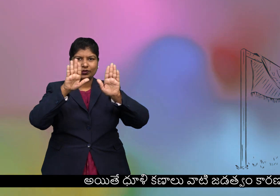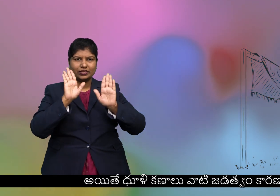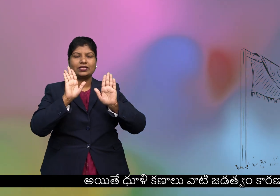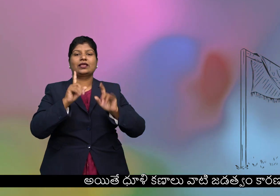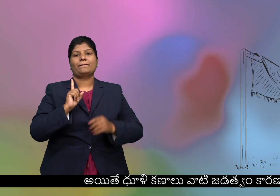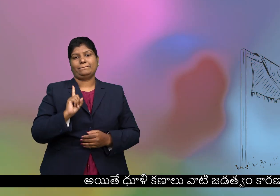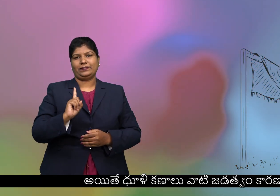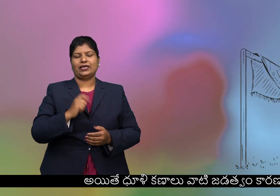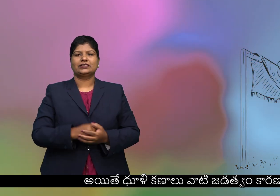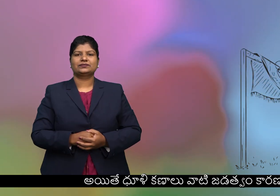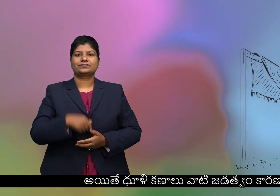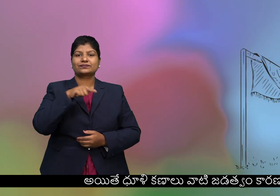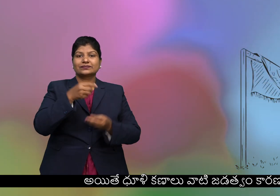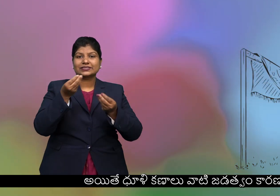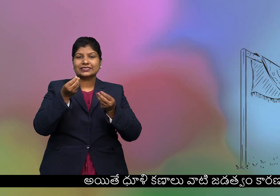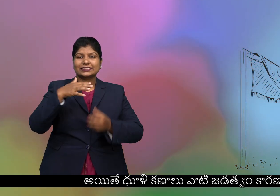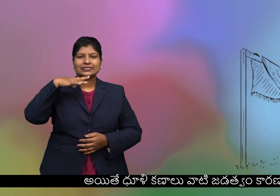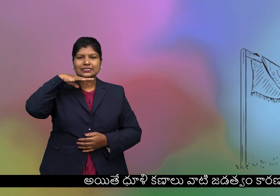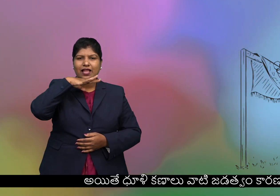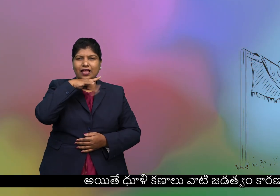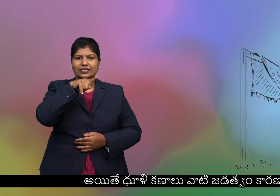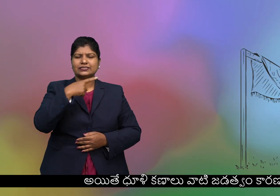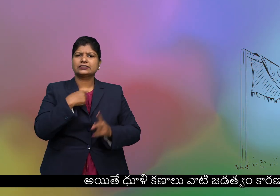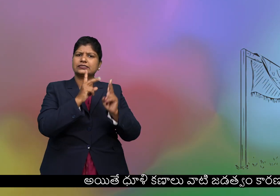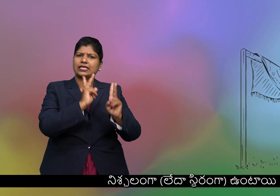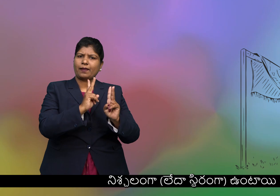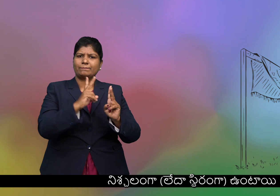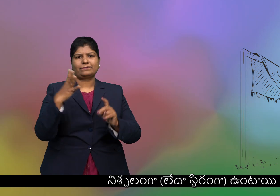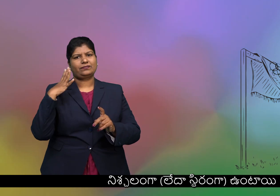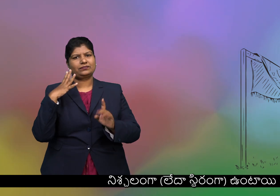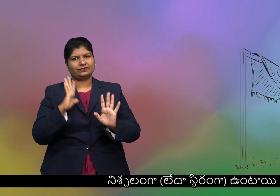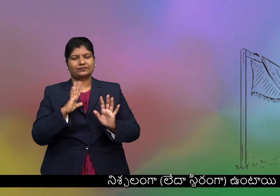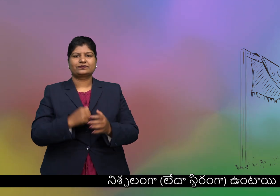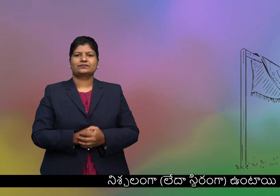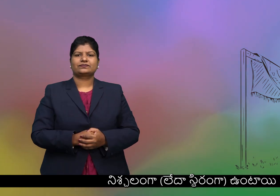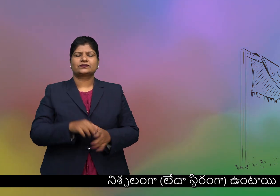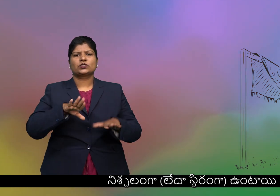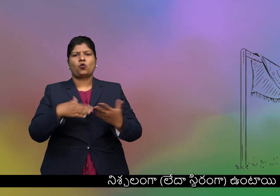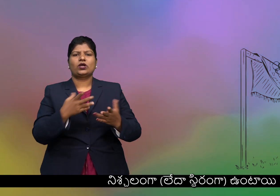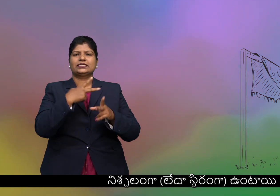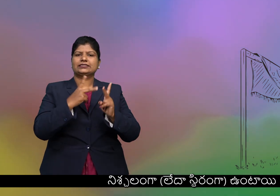అయితే ధూళి కణాలు వాటి జడత్వం కారణంగా నిశ్చలంగా లేదా స్థిరంగా ఉంటాయి